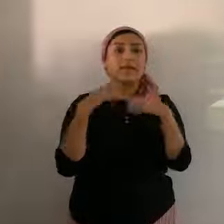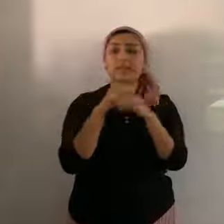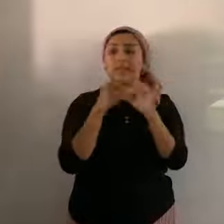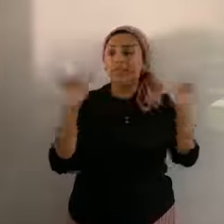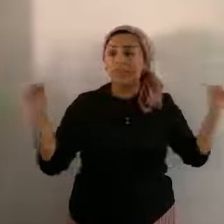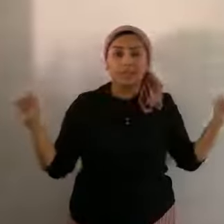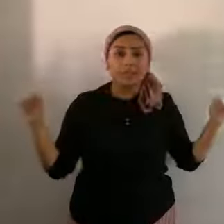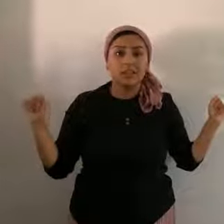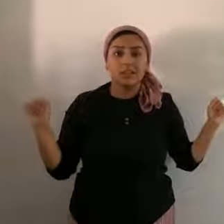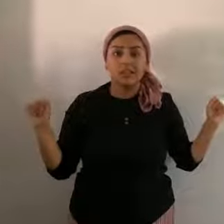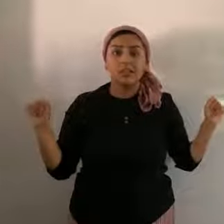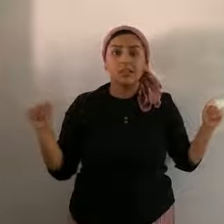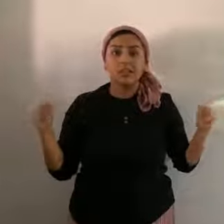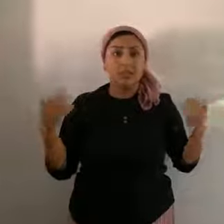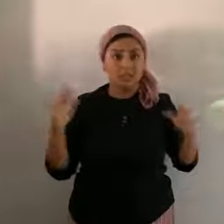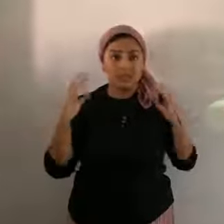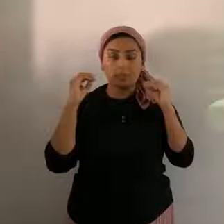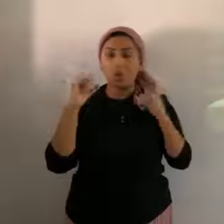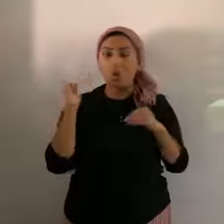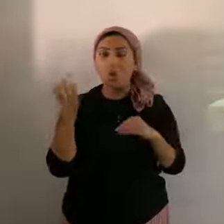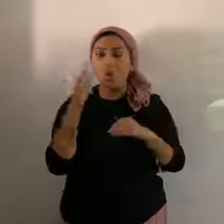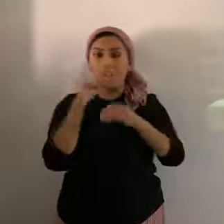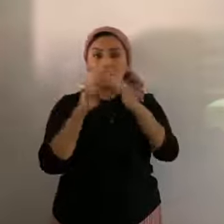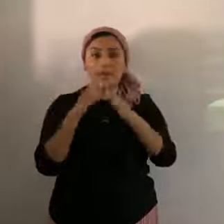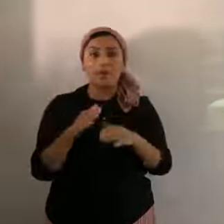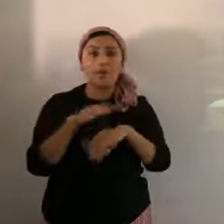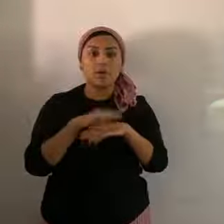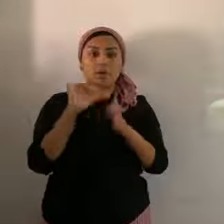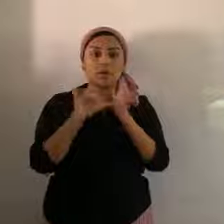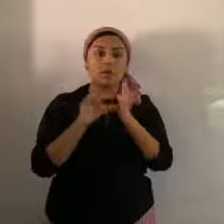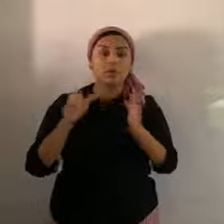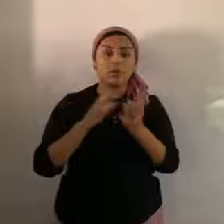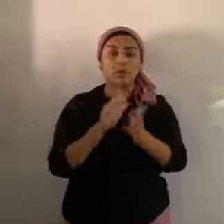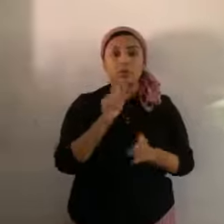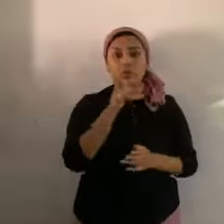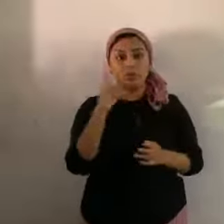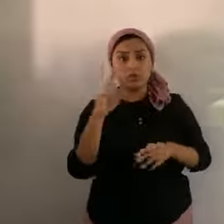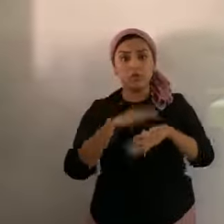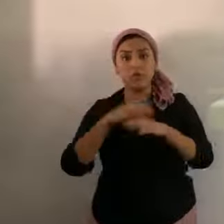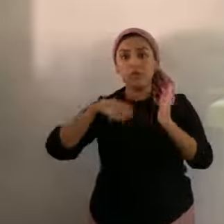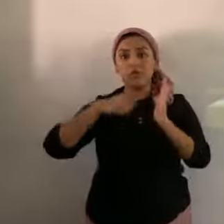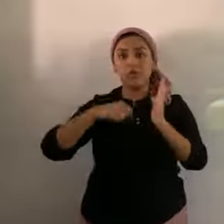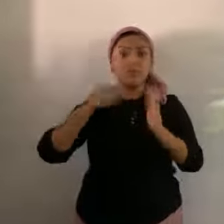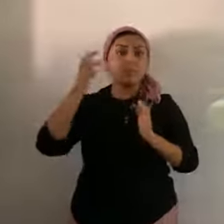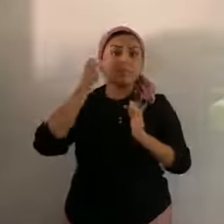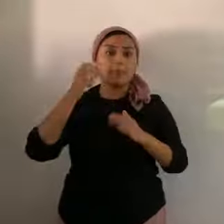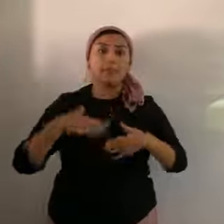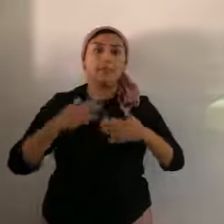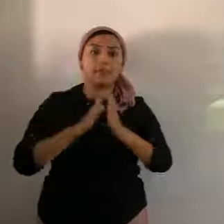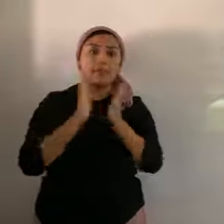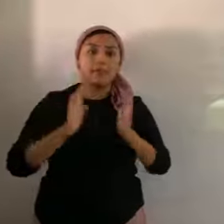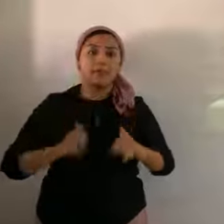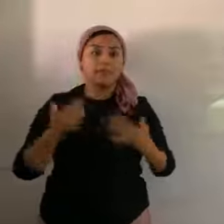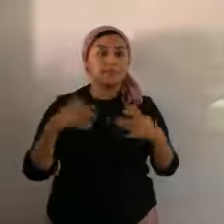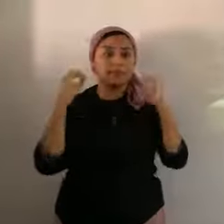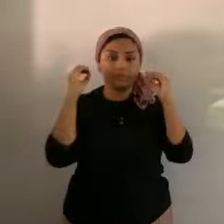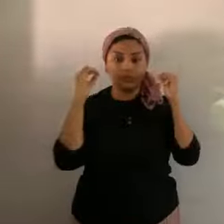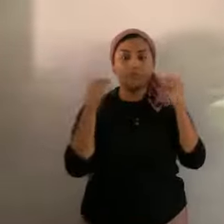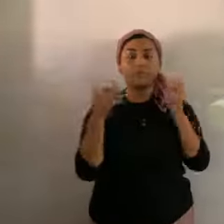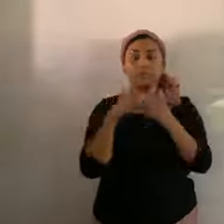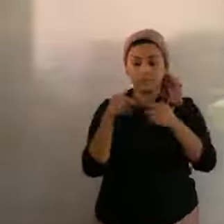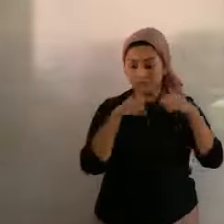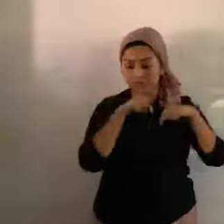Ya están ministrados todos los profetas en el canal de YouTube Shalom 132 en video y en audios en la página Gozo y Paz.